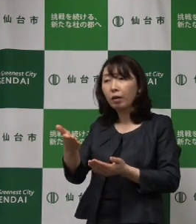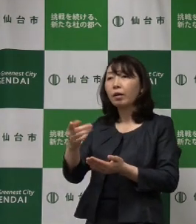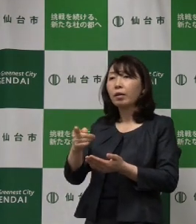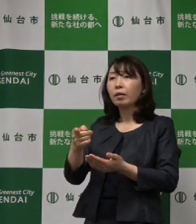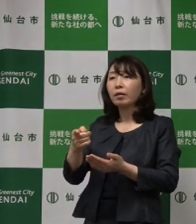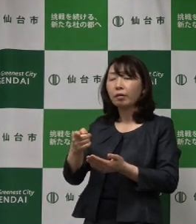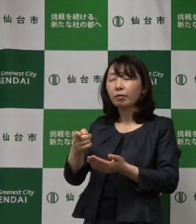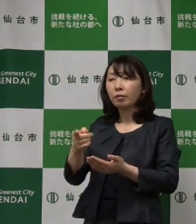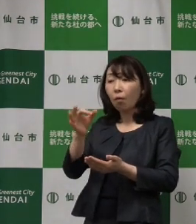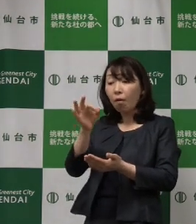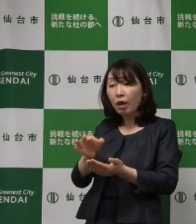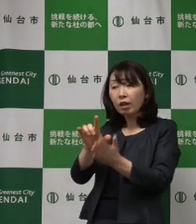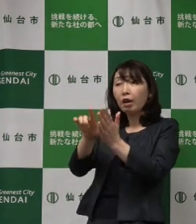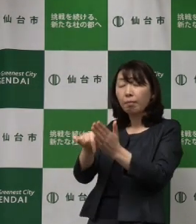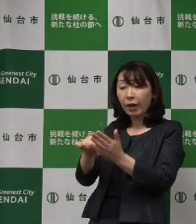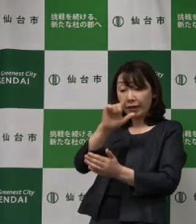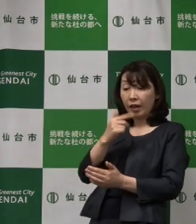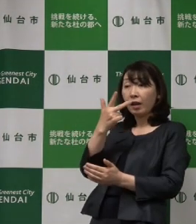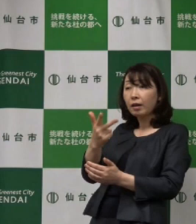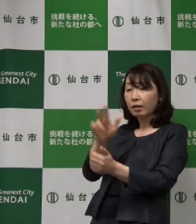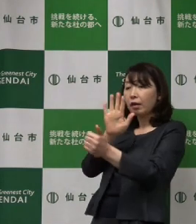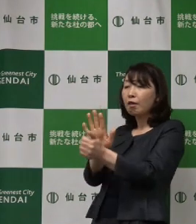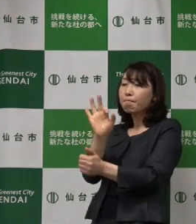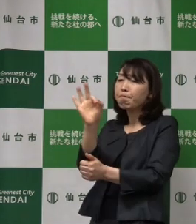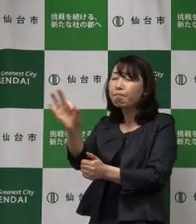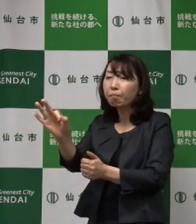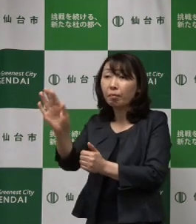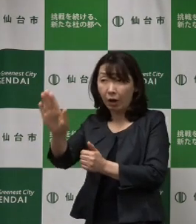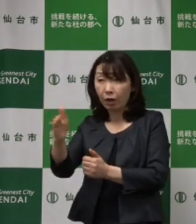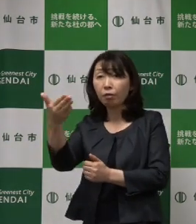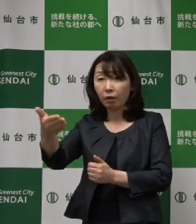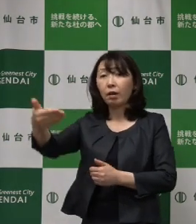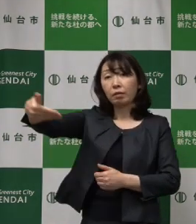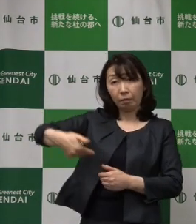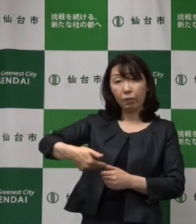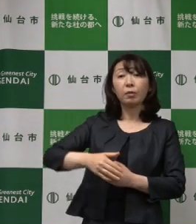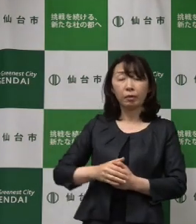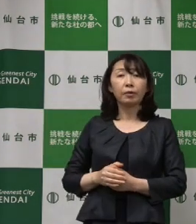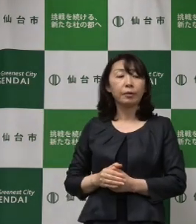お考えになってますでしょうか。 これは国の方にも